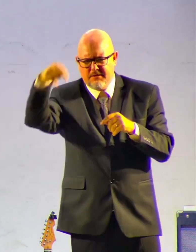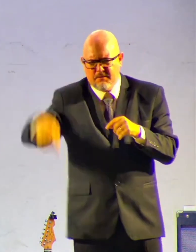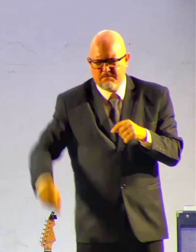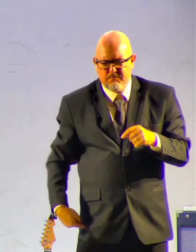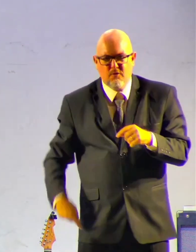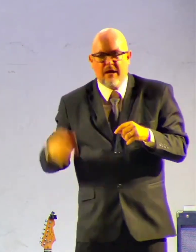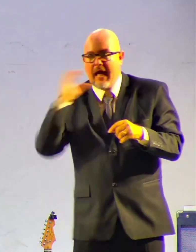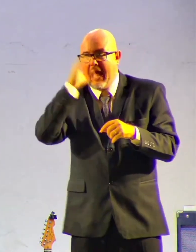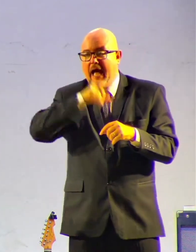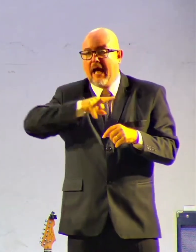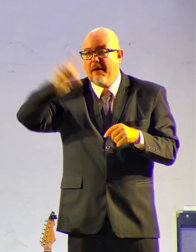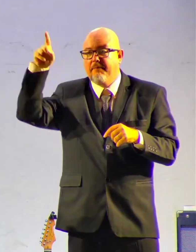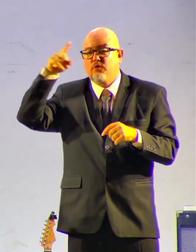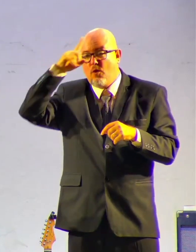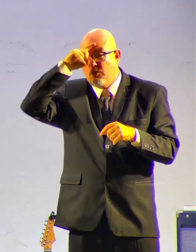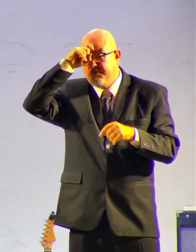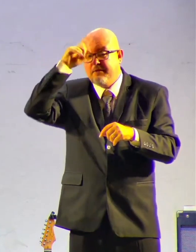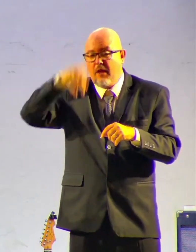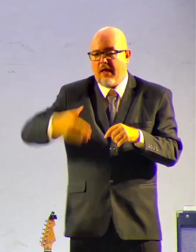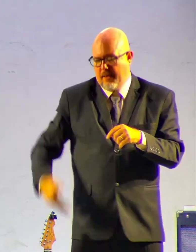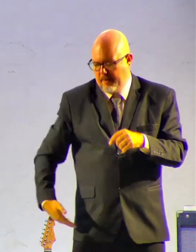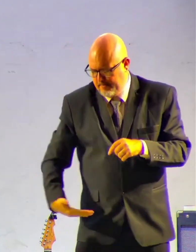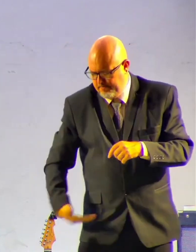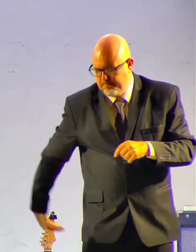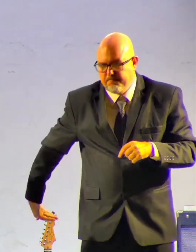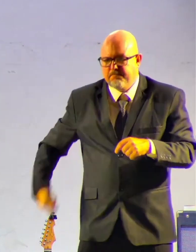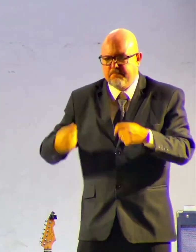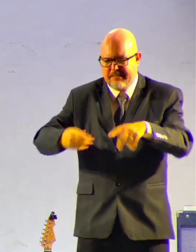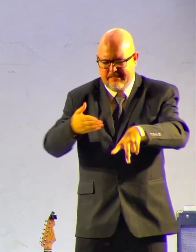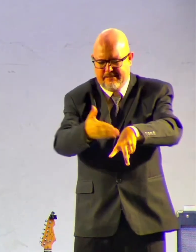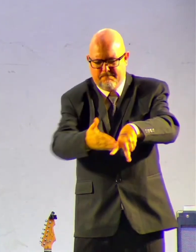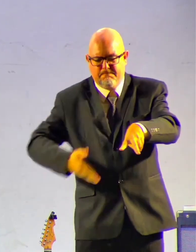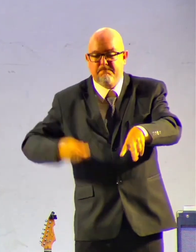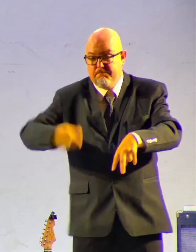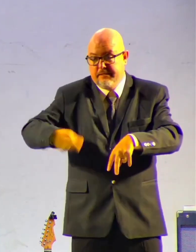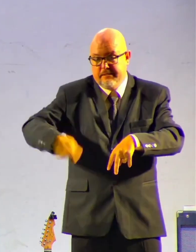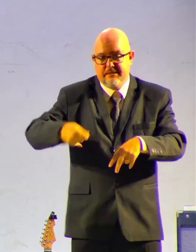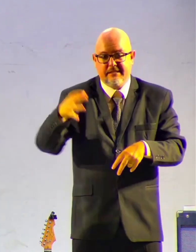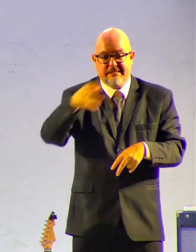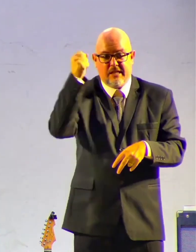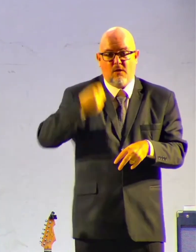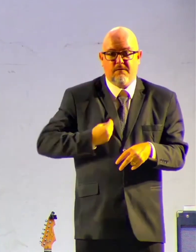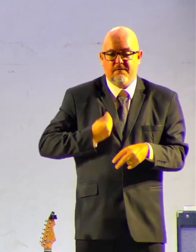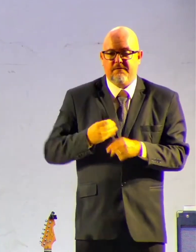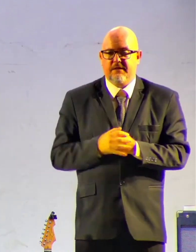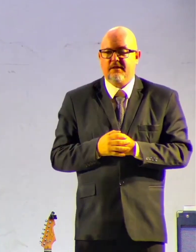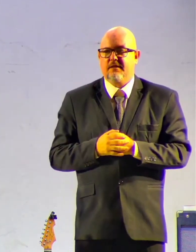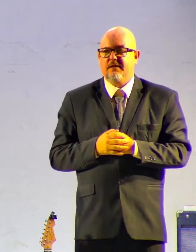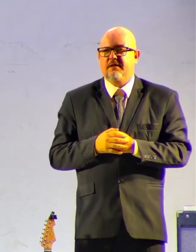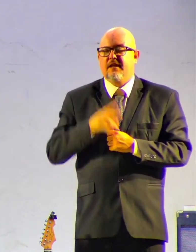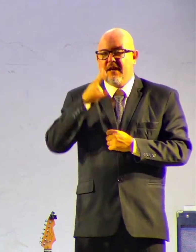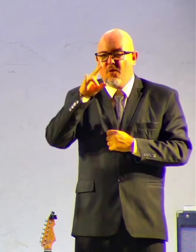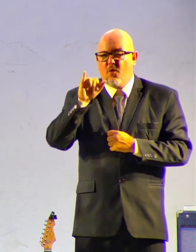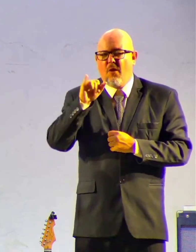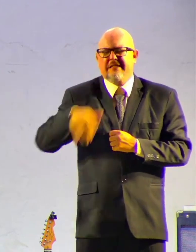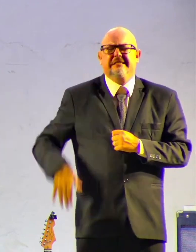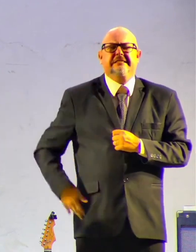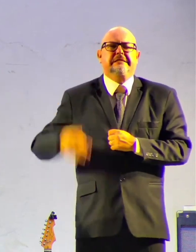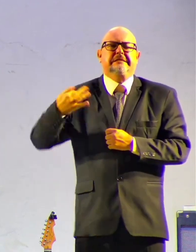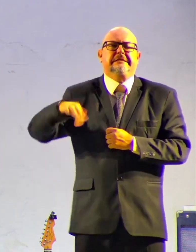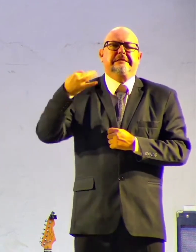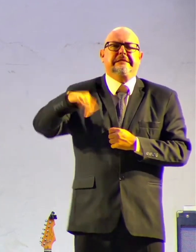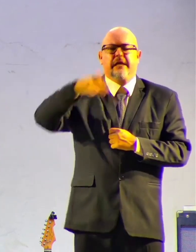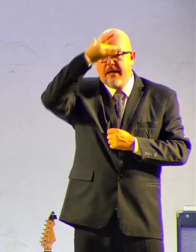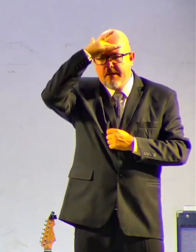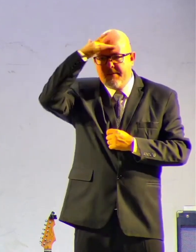ele para o hospital para amputar-lhe a perna, para salvar-lhe a vida. Quando ele estava no seu leito de dor,